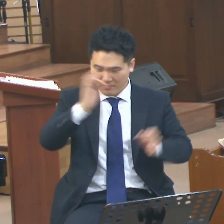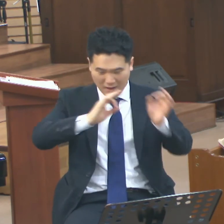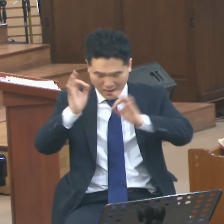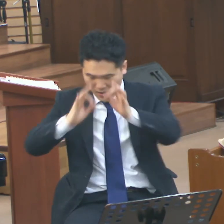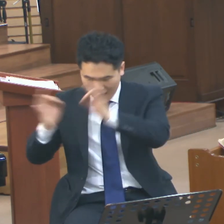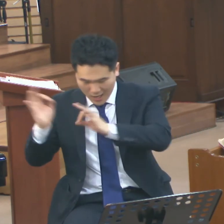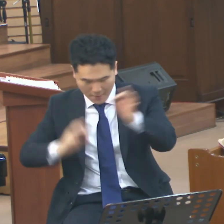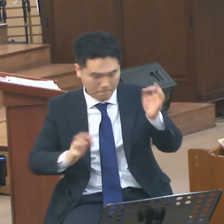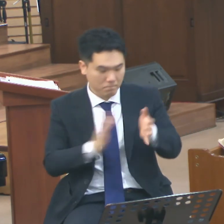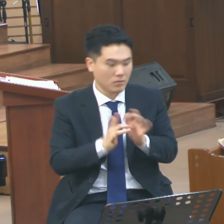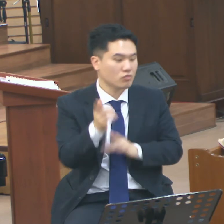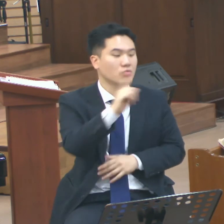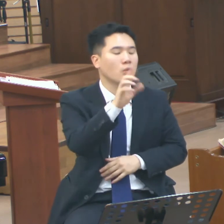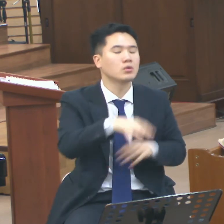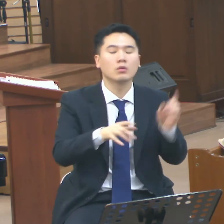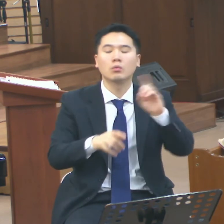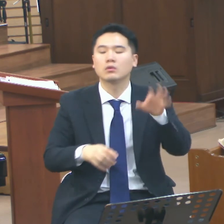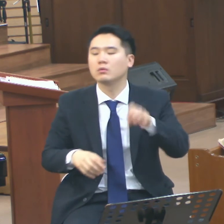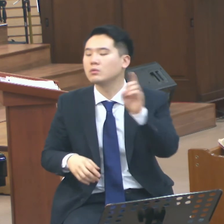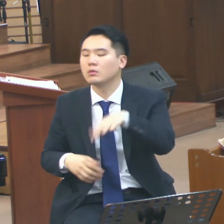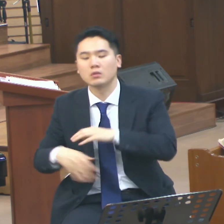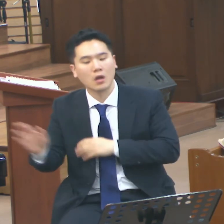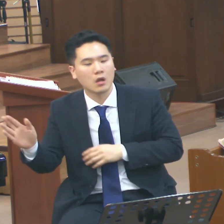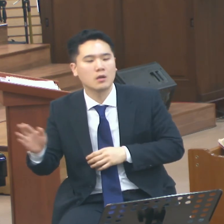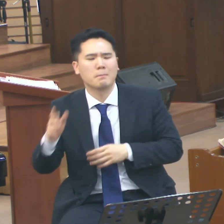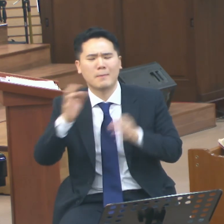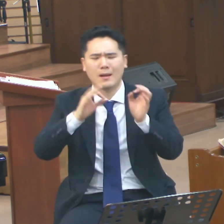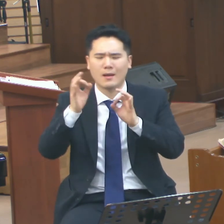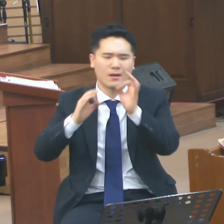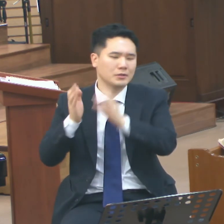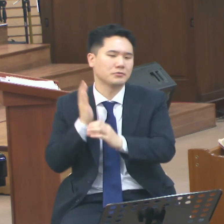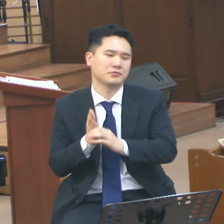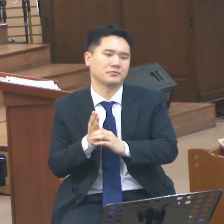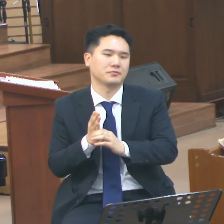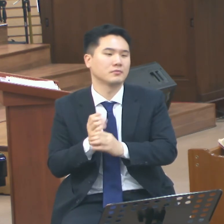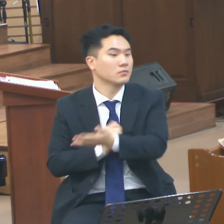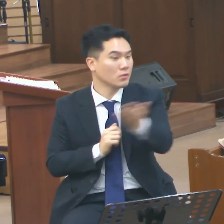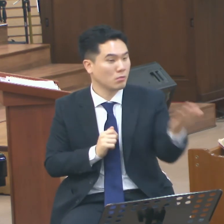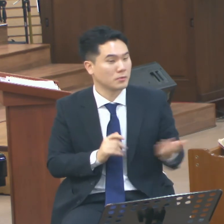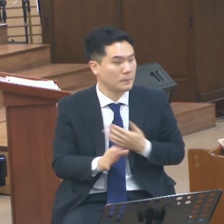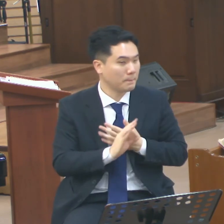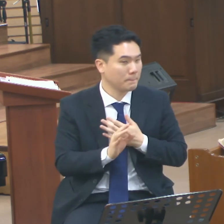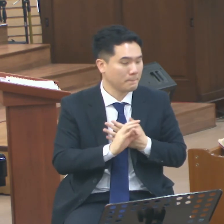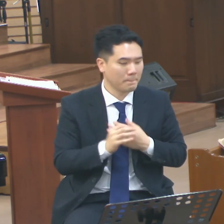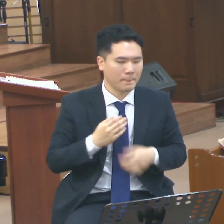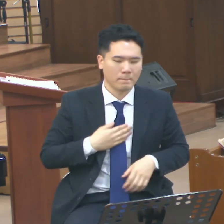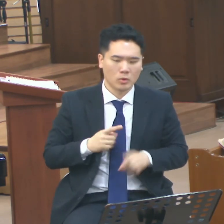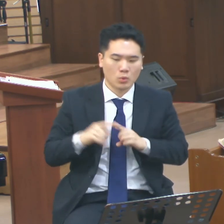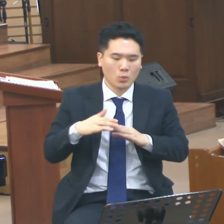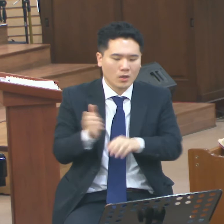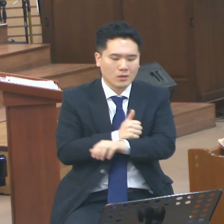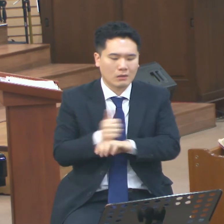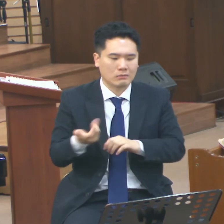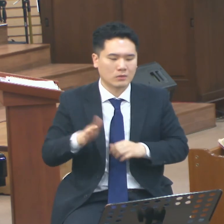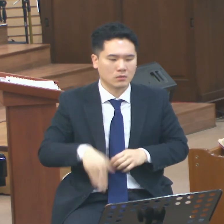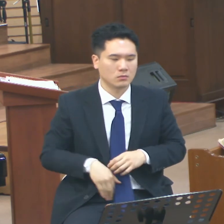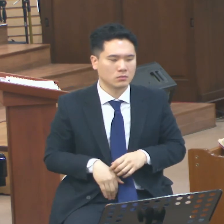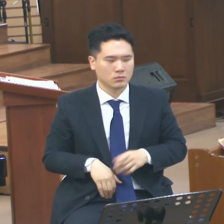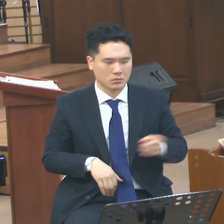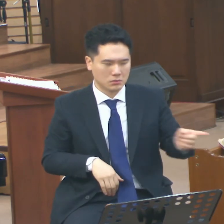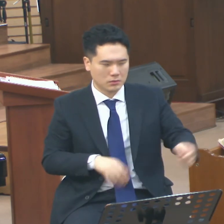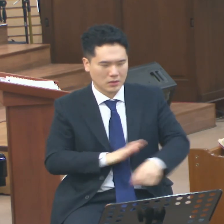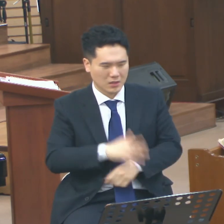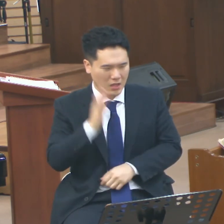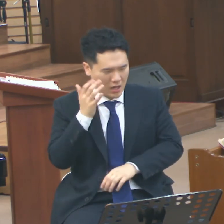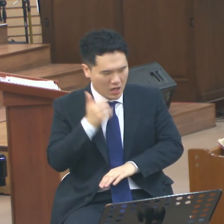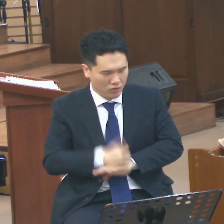이러고 있었거든요. 여러분 만약에 교회 생활을 하는데 누가 내가 한번 저 사람 손 좀 봐야 될 거예요. 여러분 이렇게 마음을